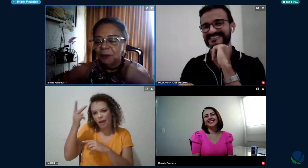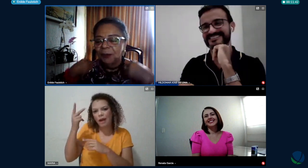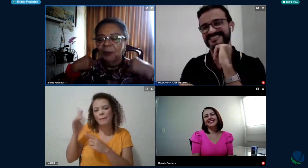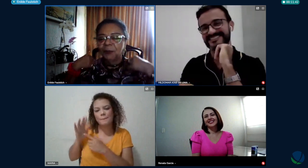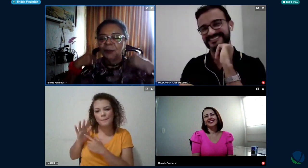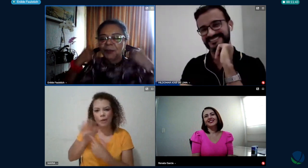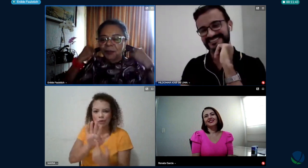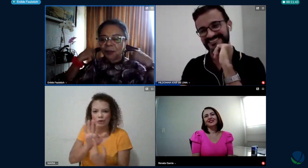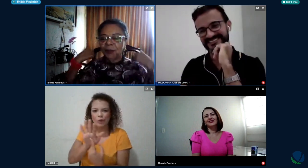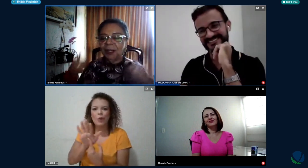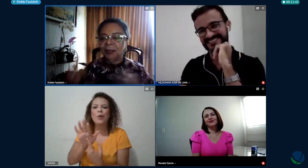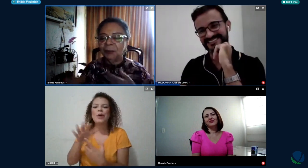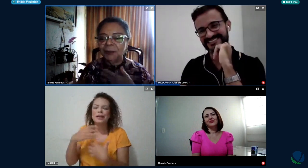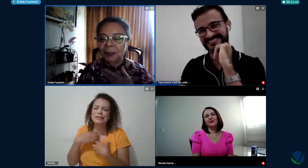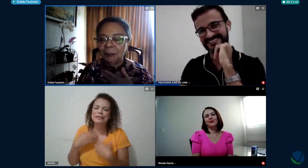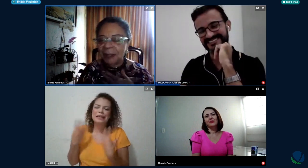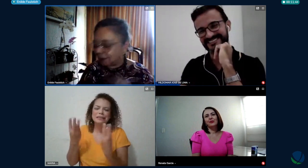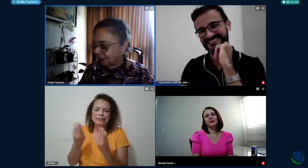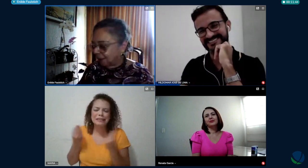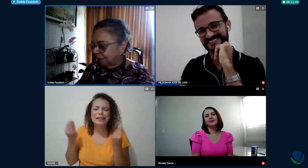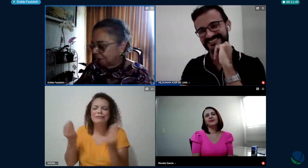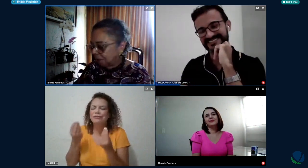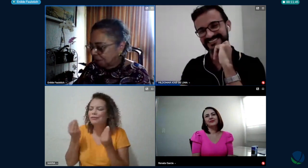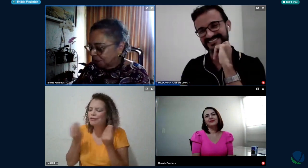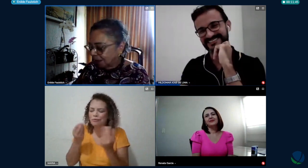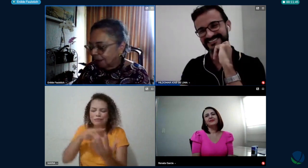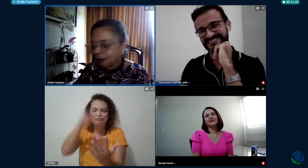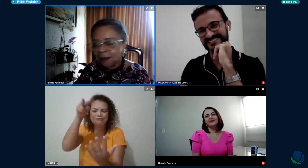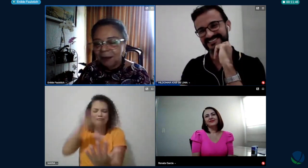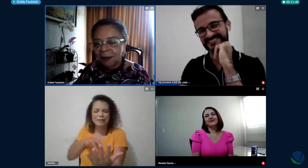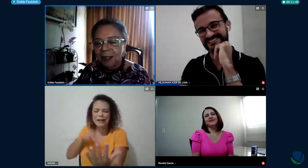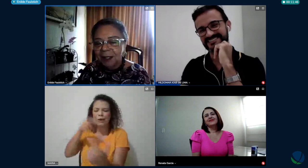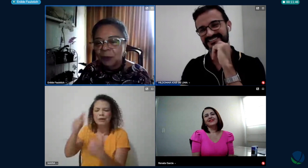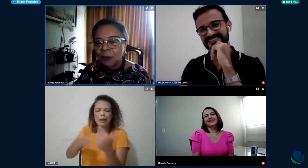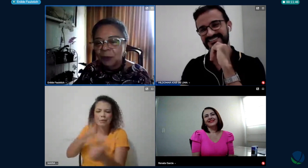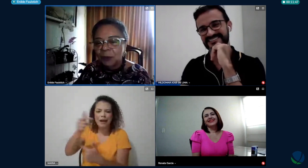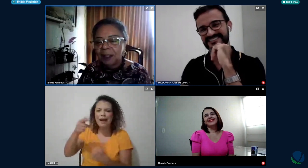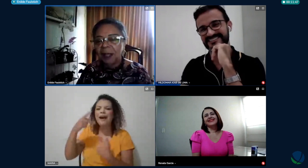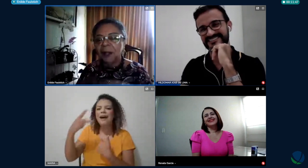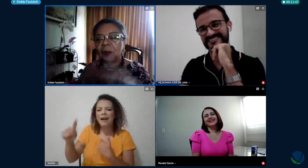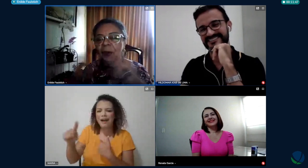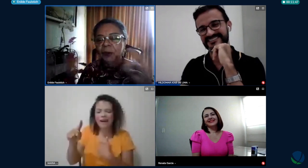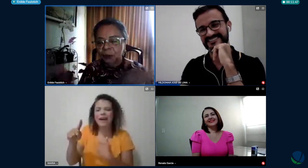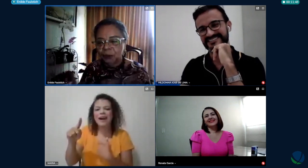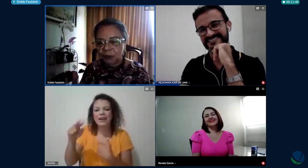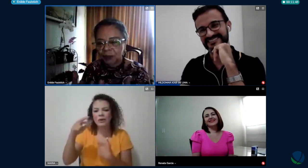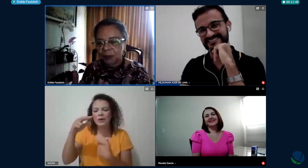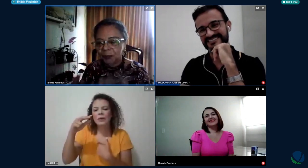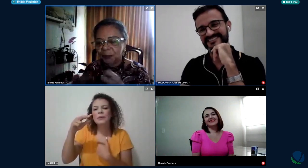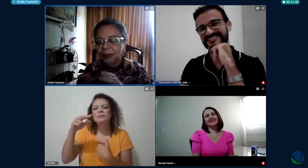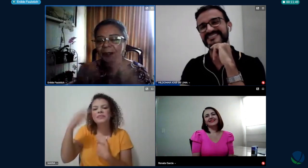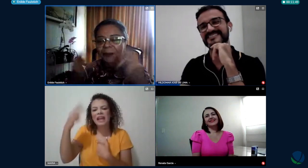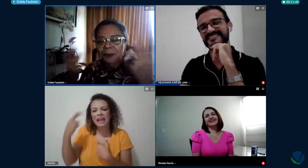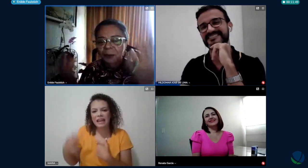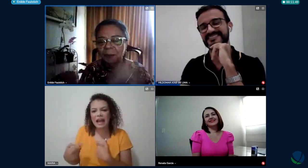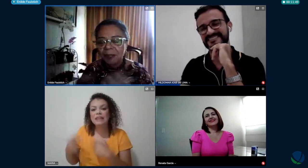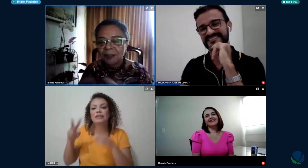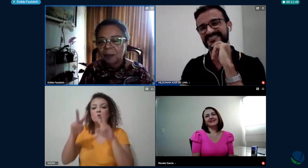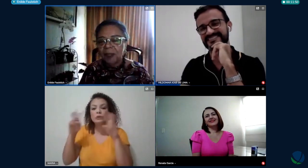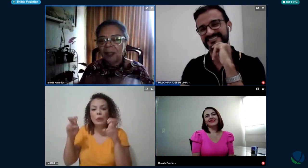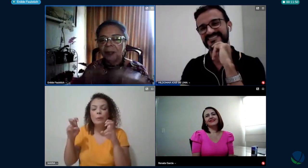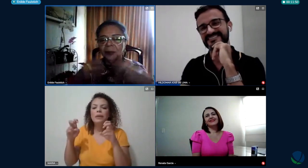viu o desenrolar do trabalho da Daniela no que se refere à construção